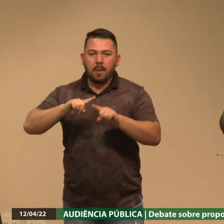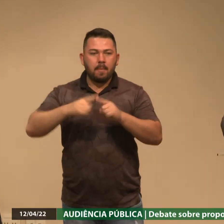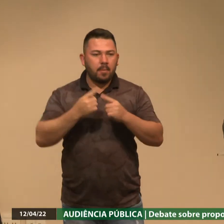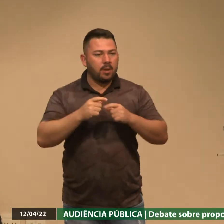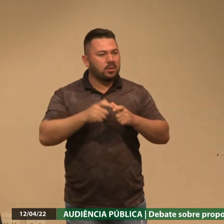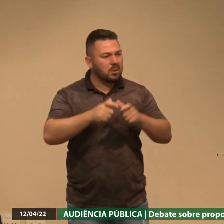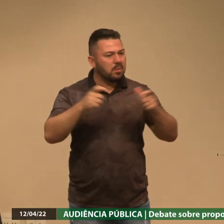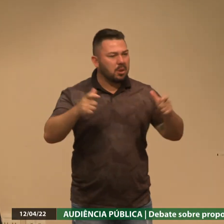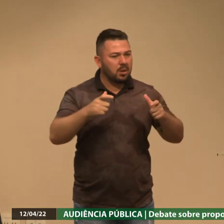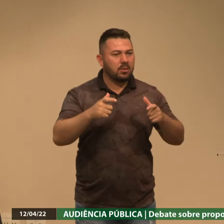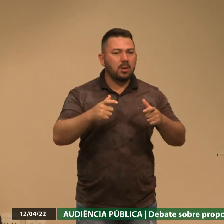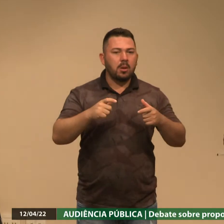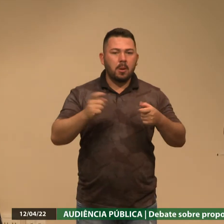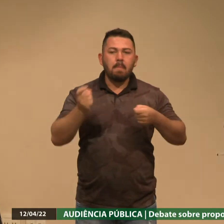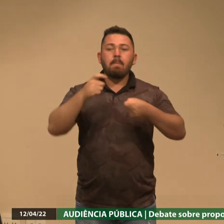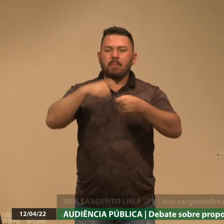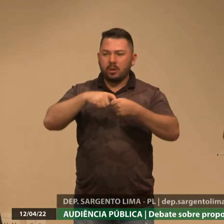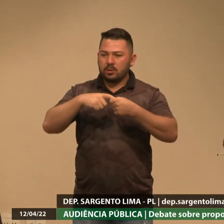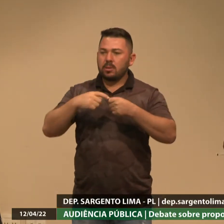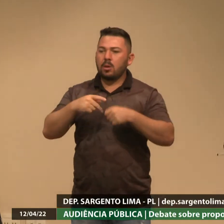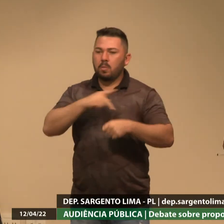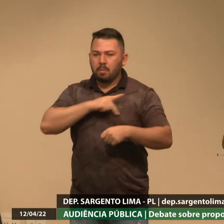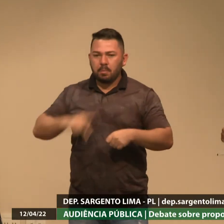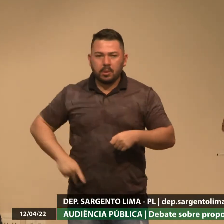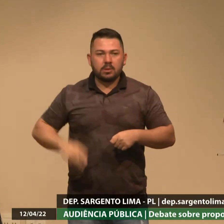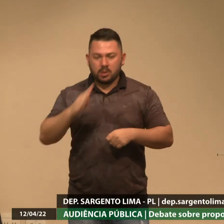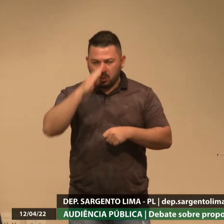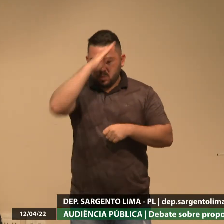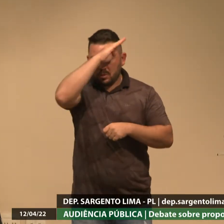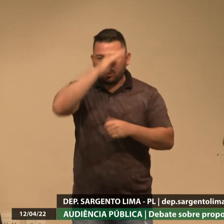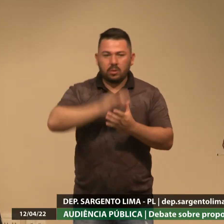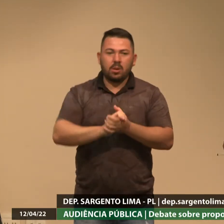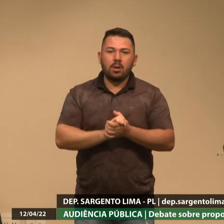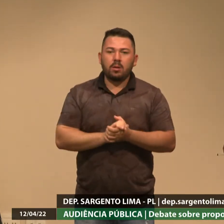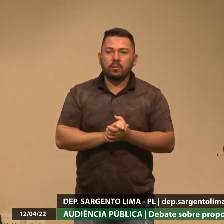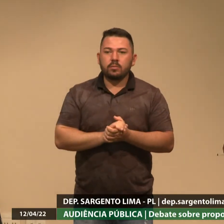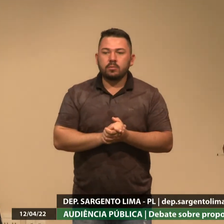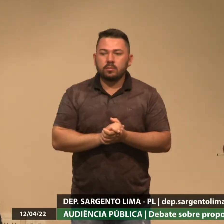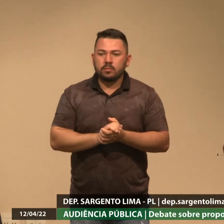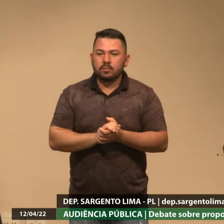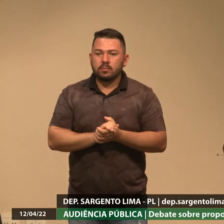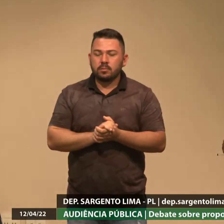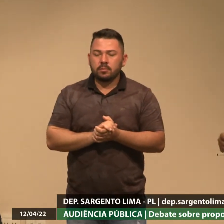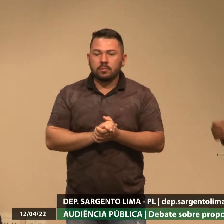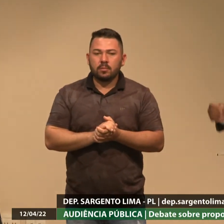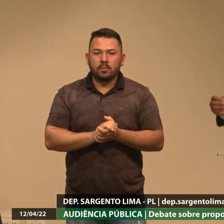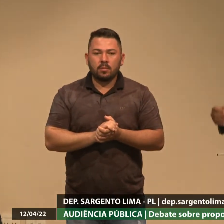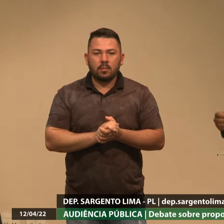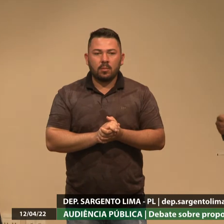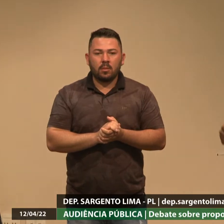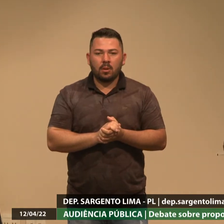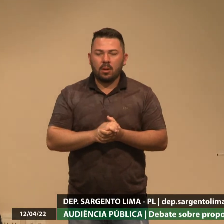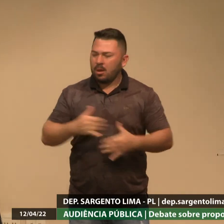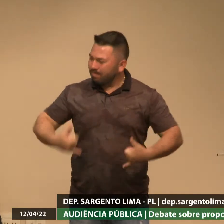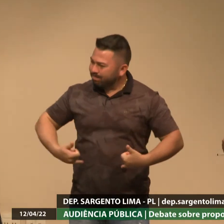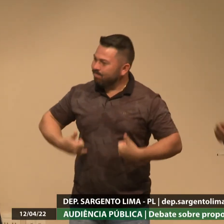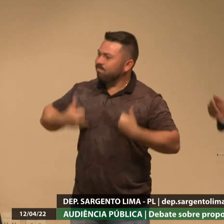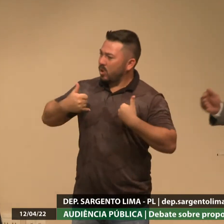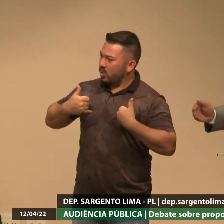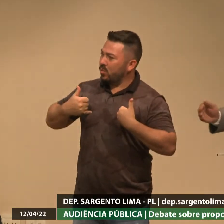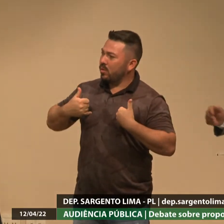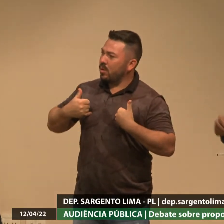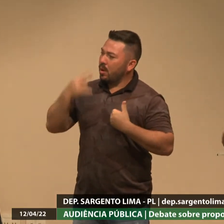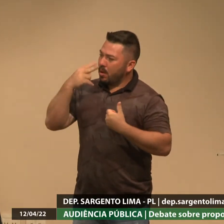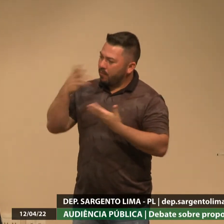grande parceiro do meu presidente que eu ajudei a eleger do nosso Presidente Jair Messias bolsonaro é um orgulho para mim